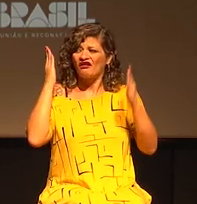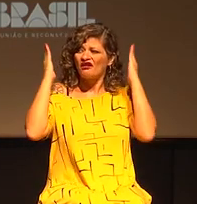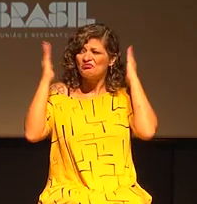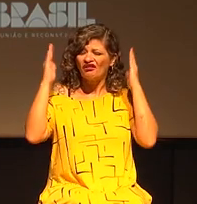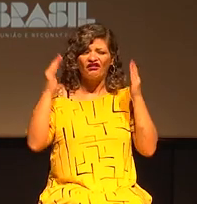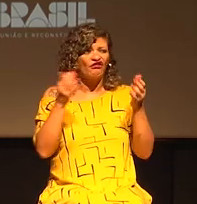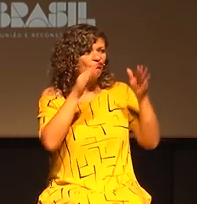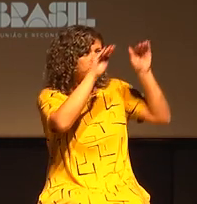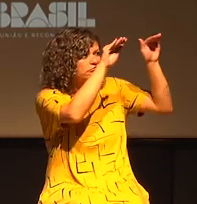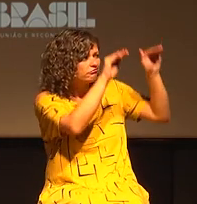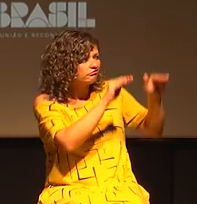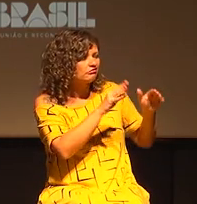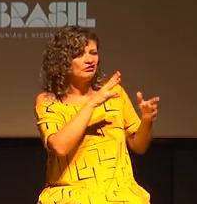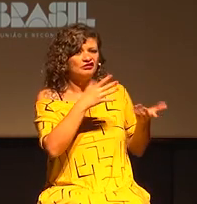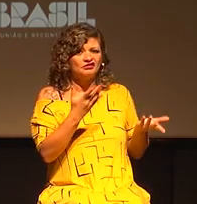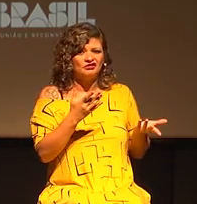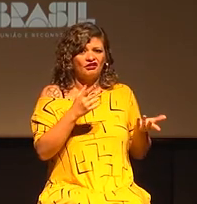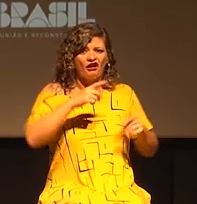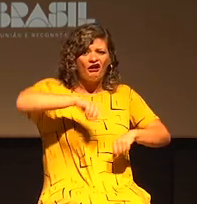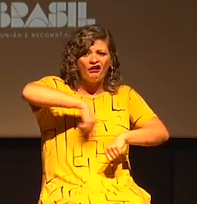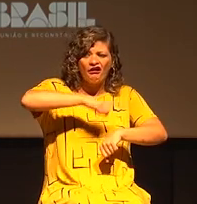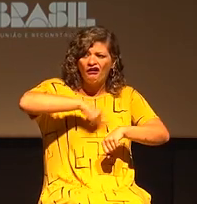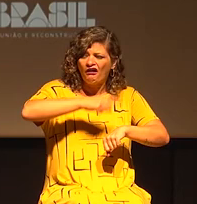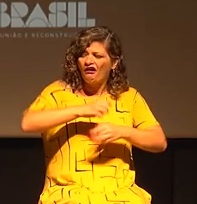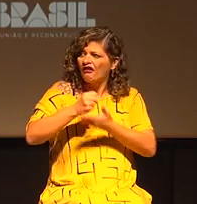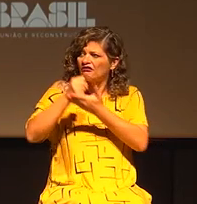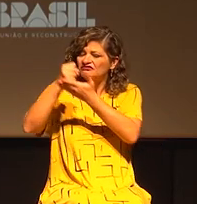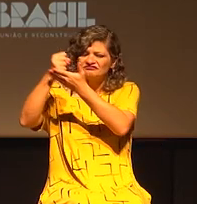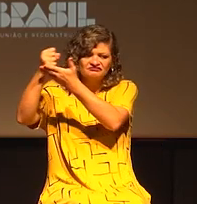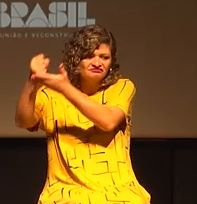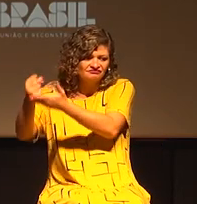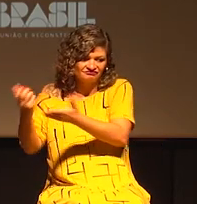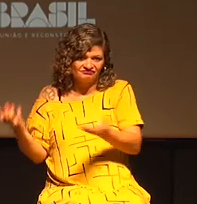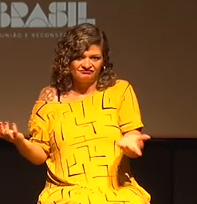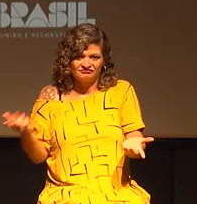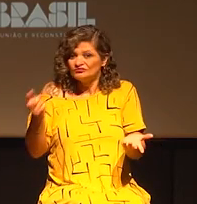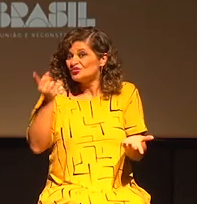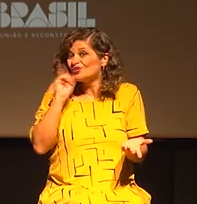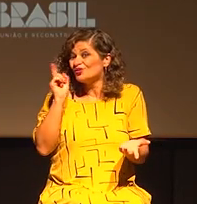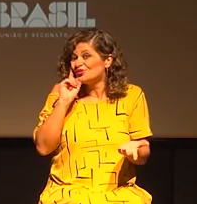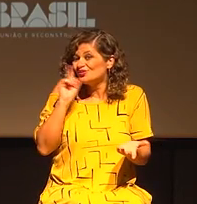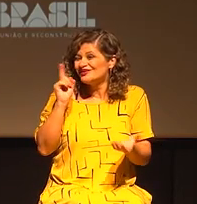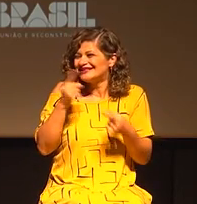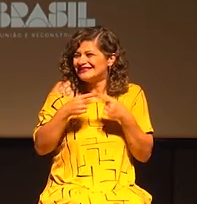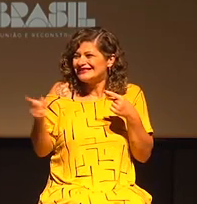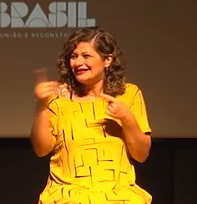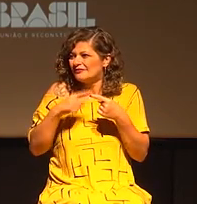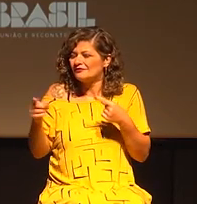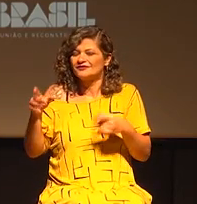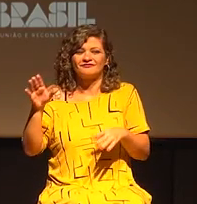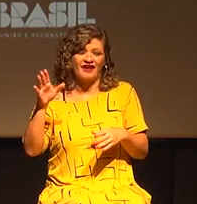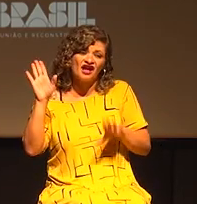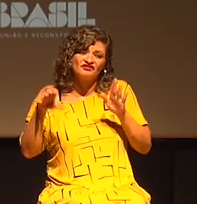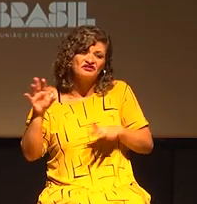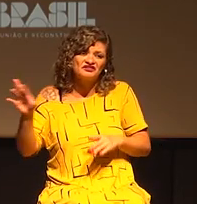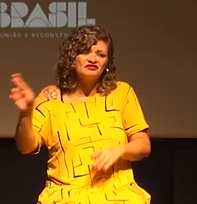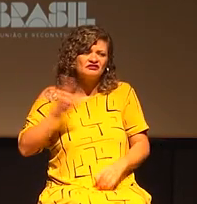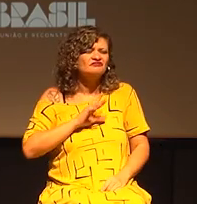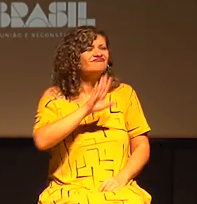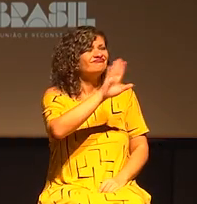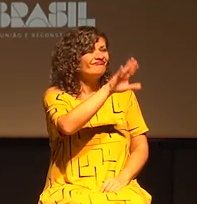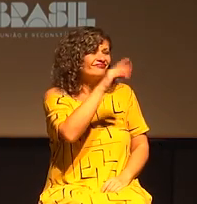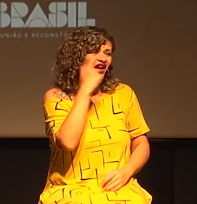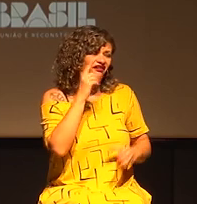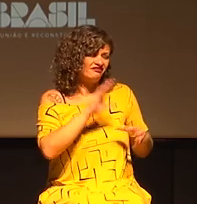vezes então é é desesperador também não há marmita que chegue todo dia toda semana Alguma organização fala cara não tem como vocês